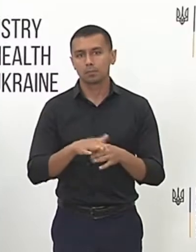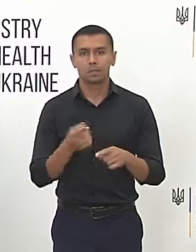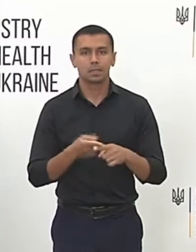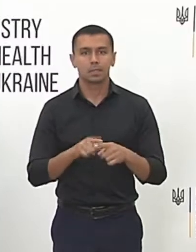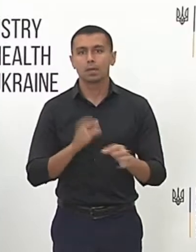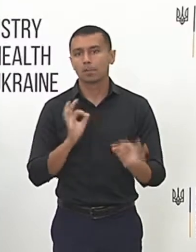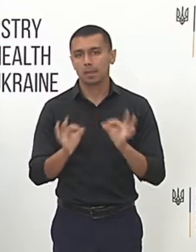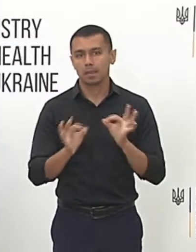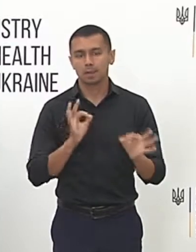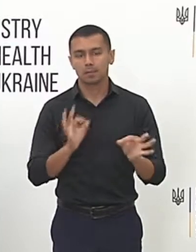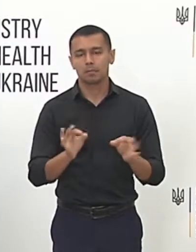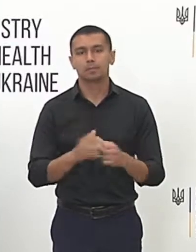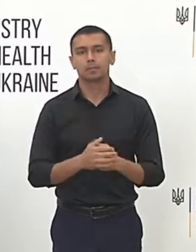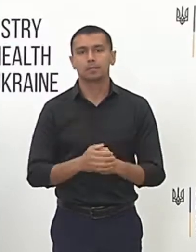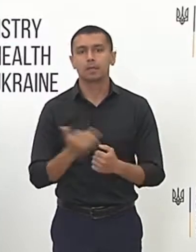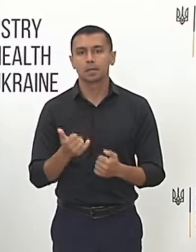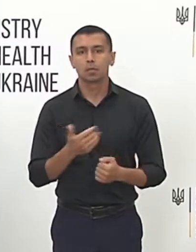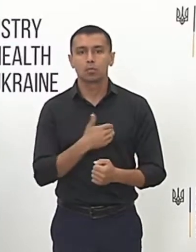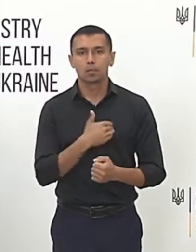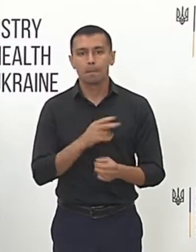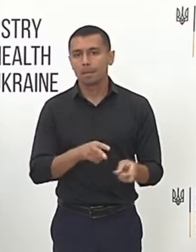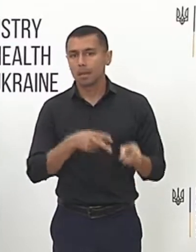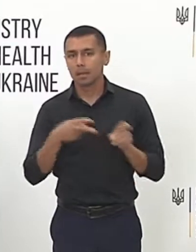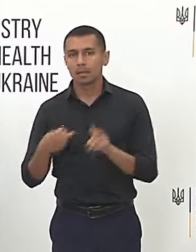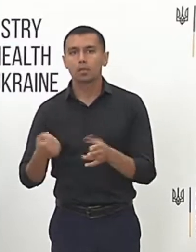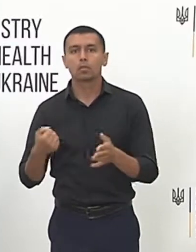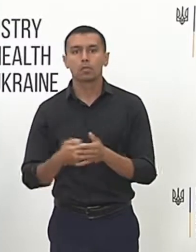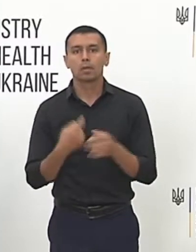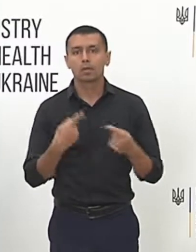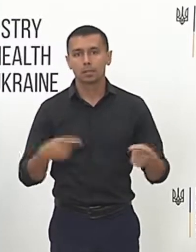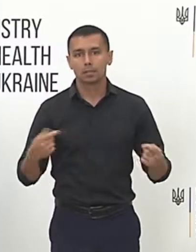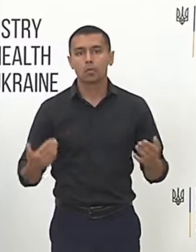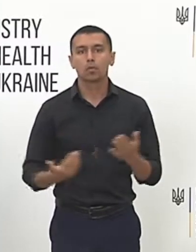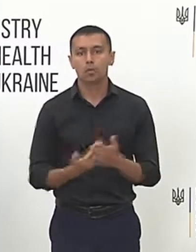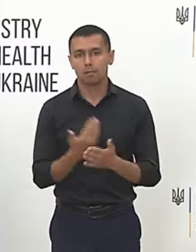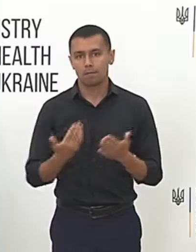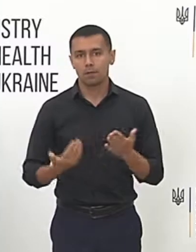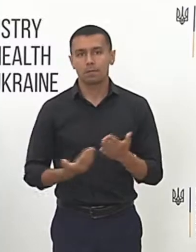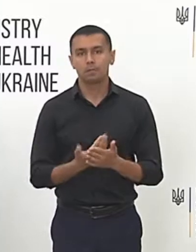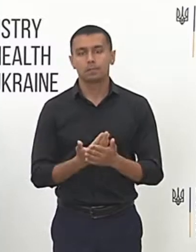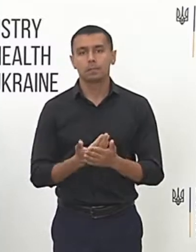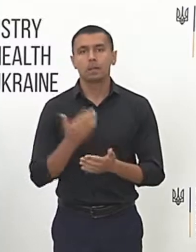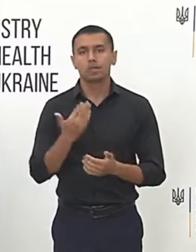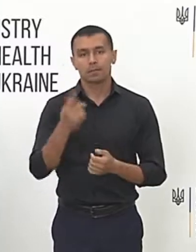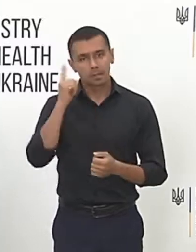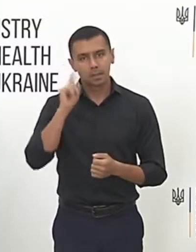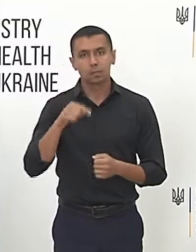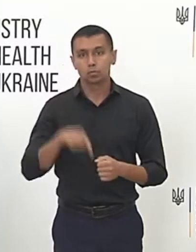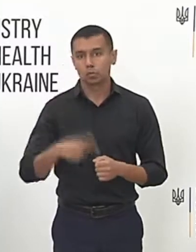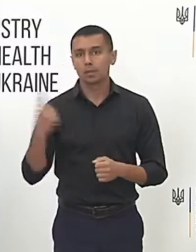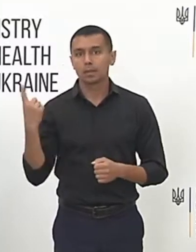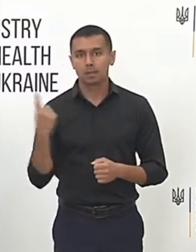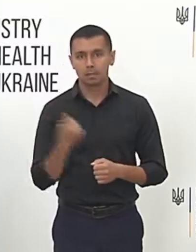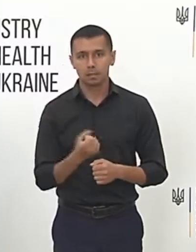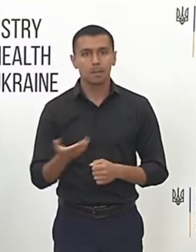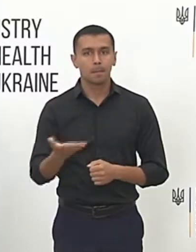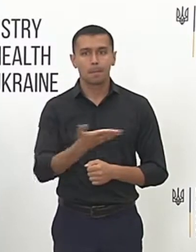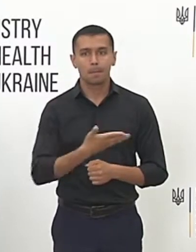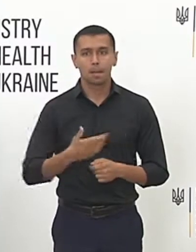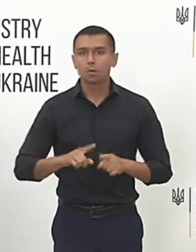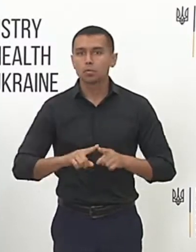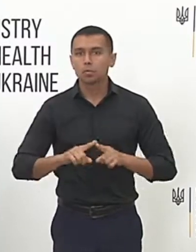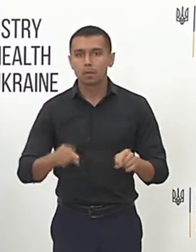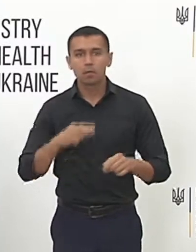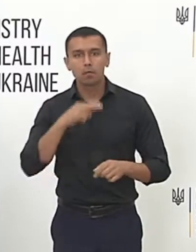цих рекомендацій. А зараз я хотів би перейти до інших новин. Як ви знаєте, цього тижня ми